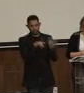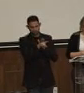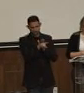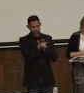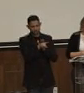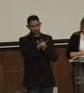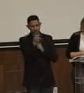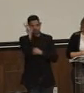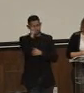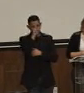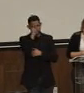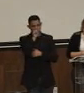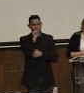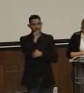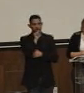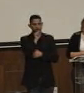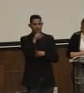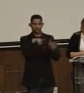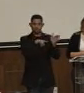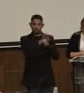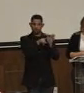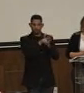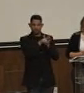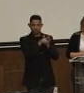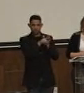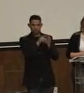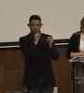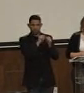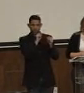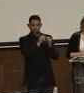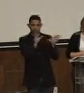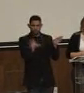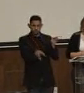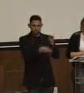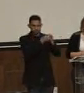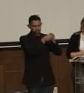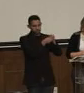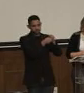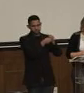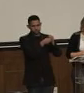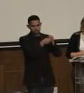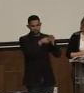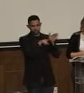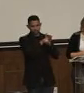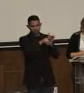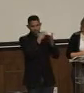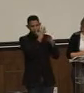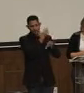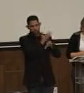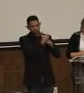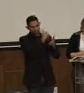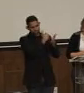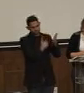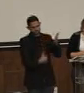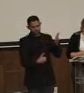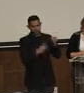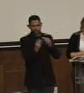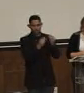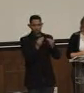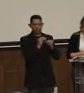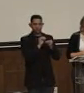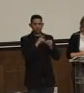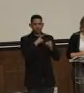Lembrando que as perguntas foram agrupadas com conteúdos idênticos e similares, de modo a